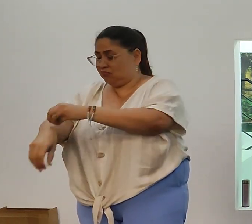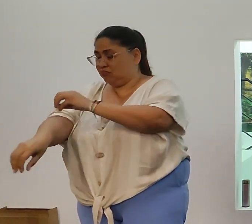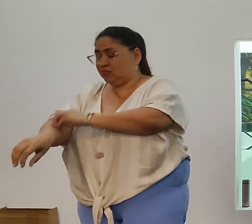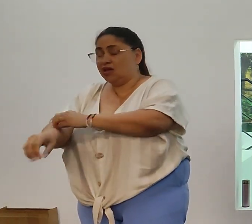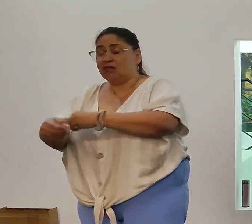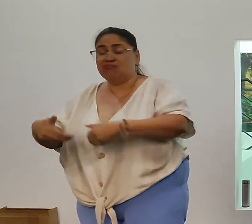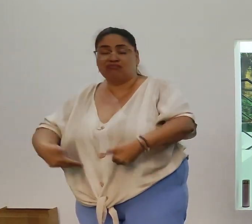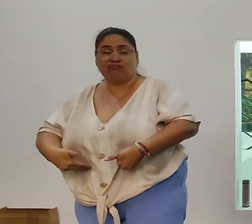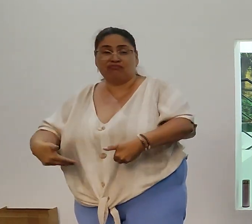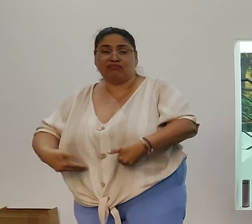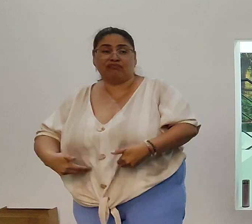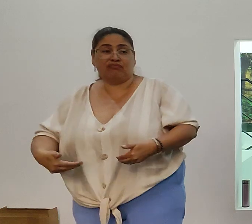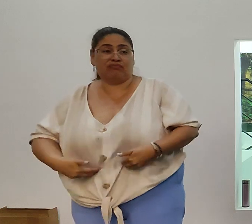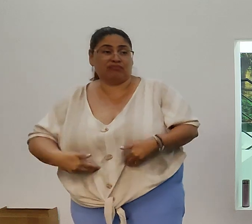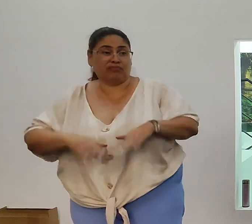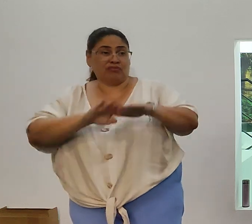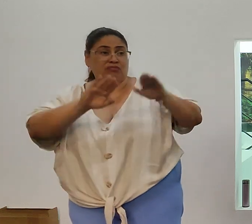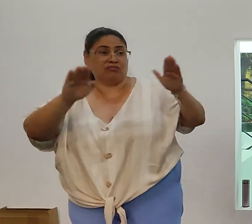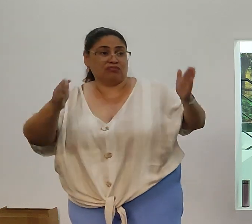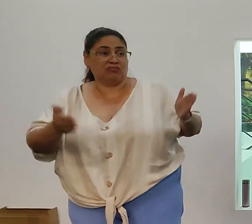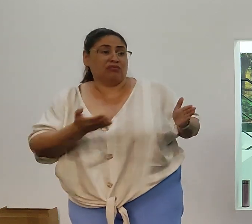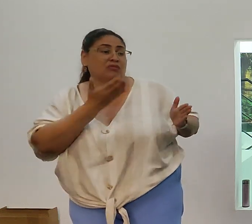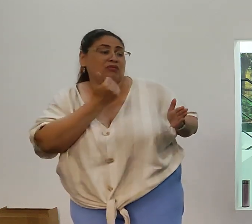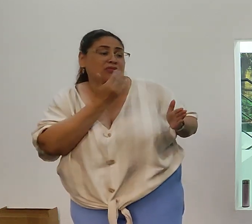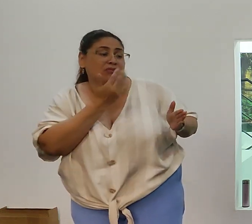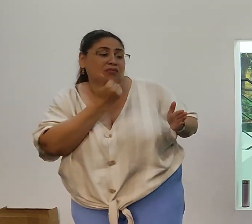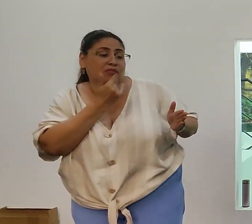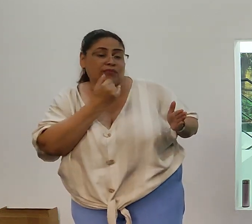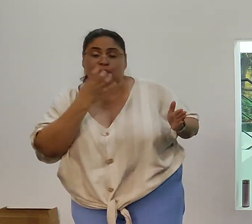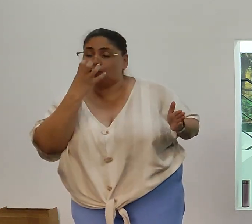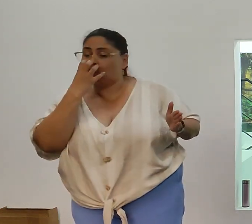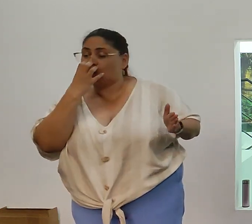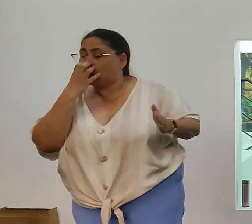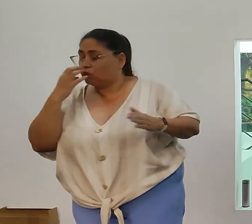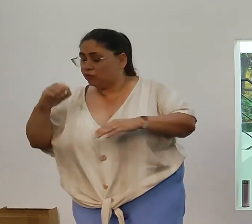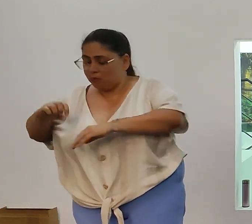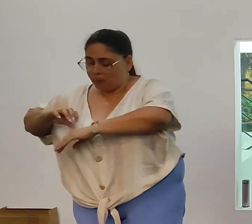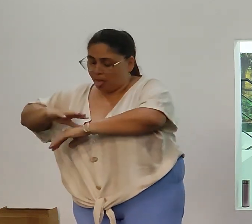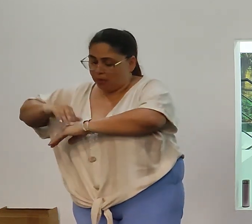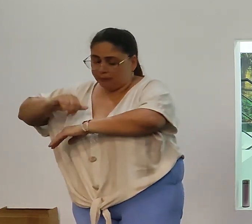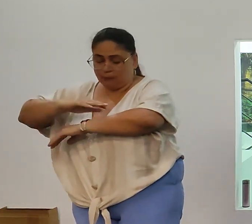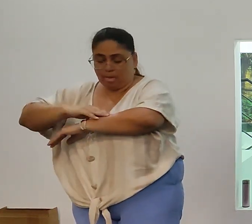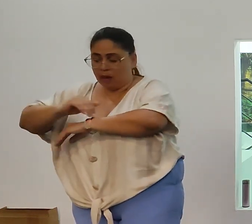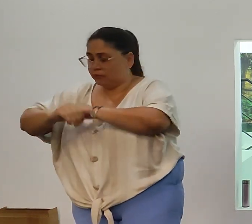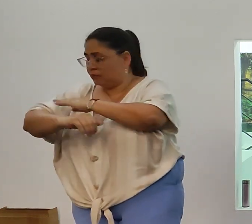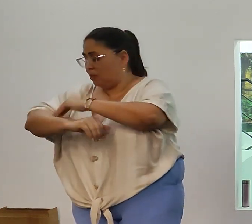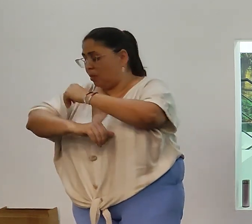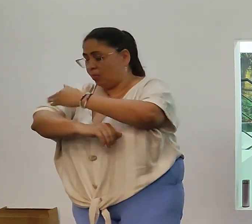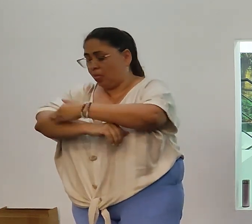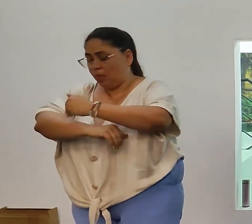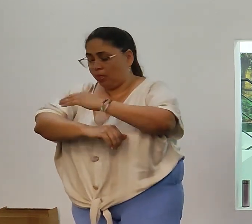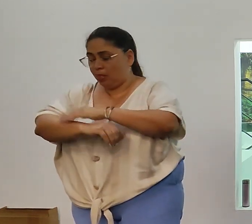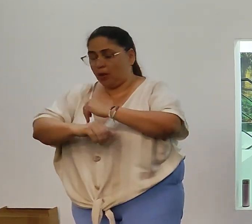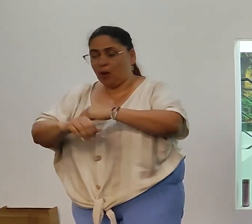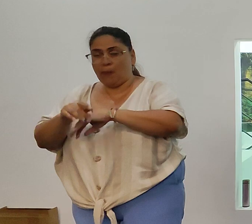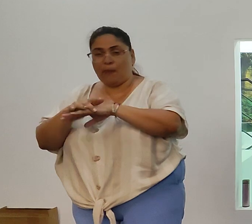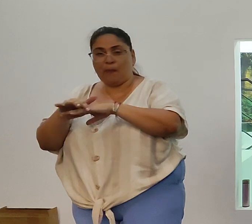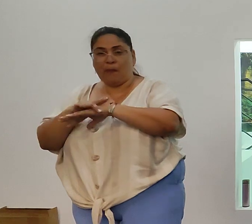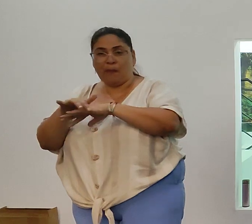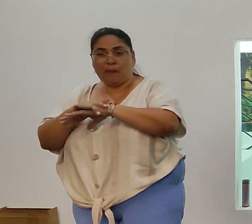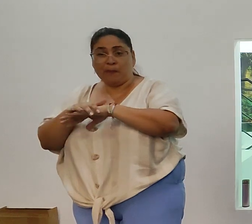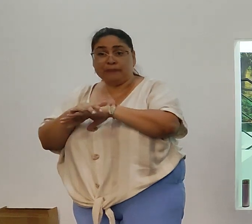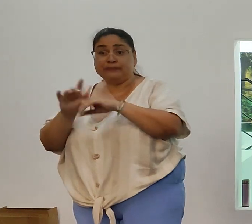o que caía da mesa do rico, e até os cães vinham lamber as suas feridas. O